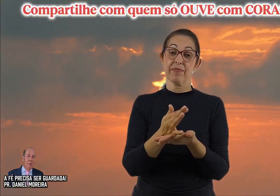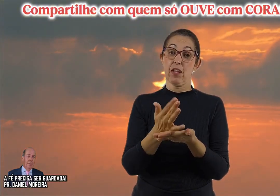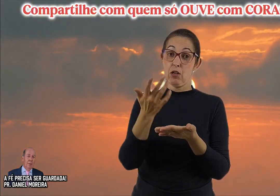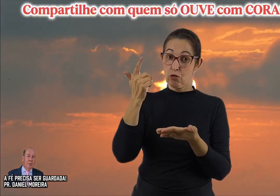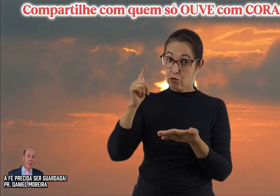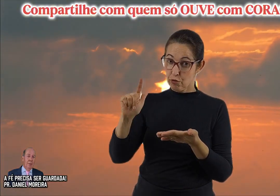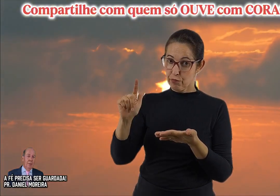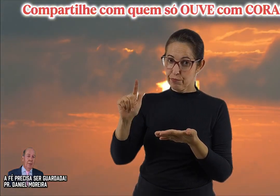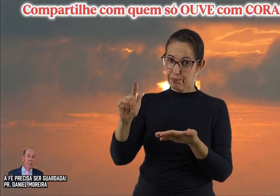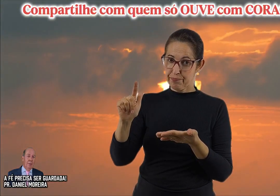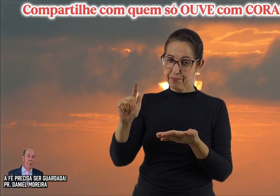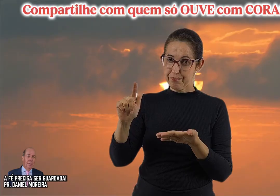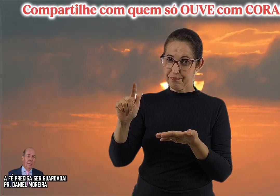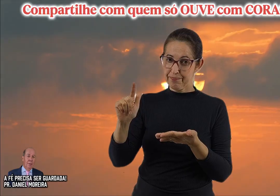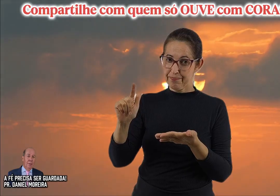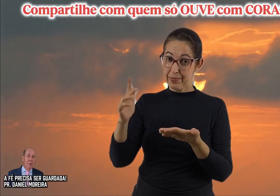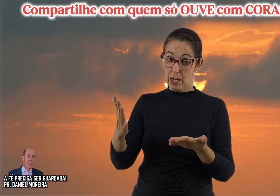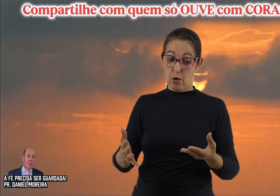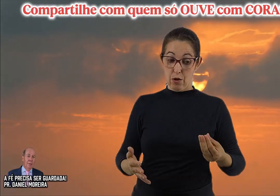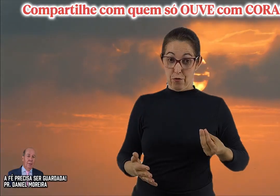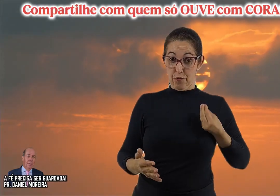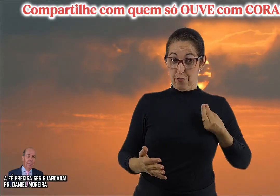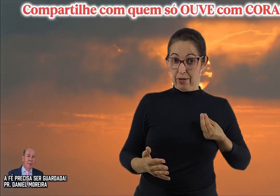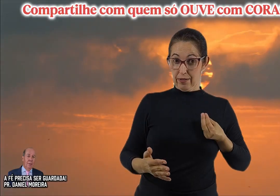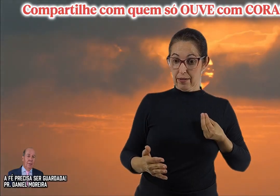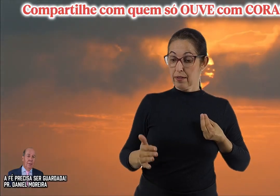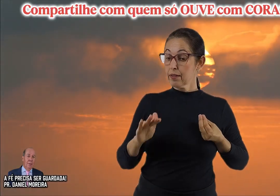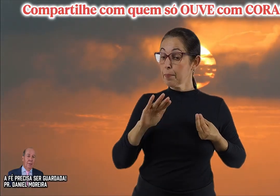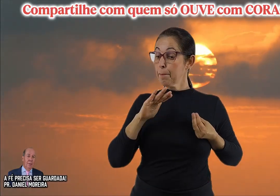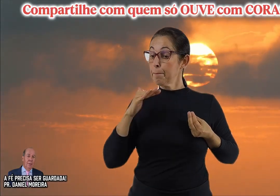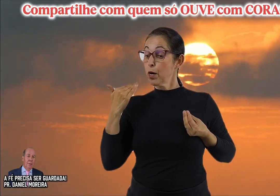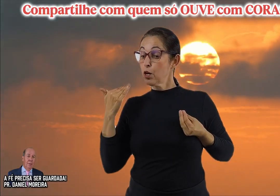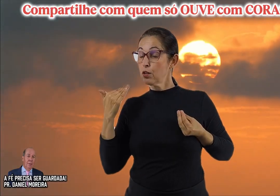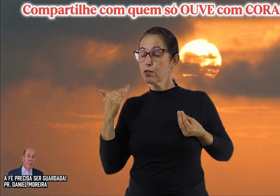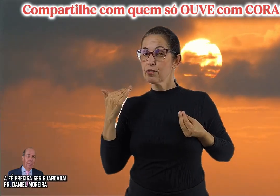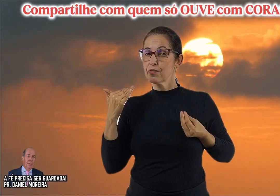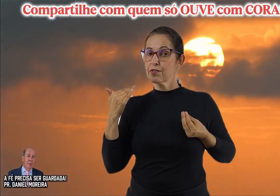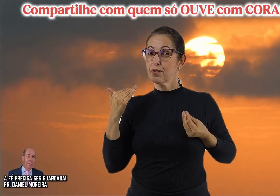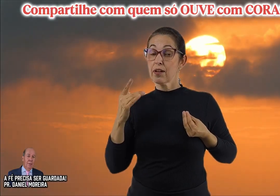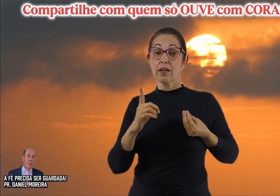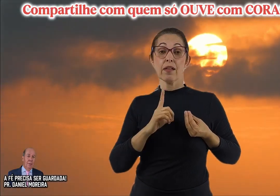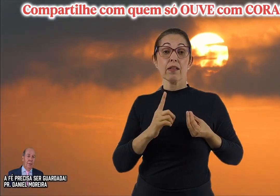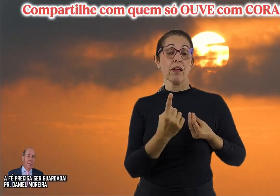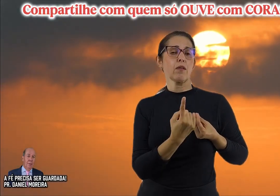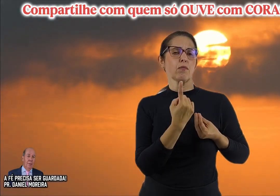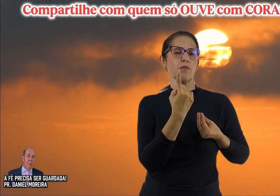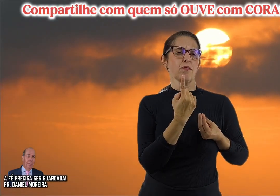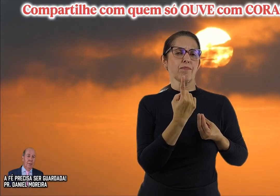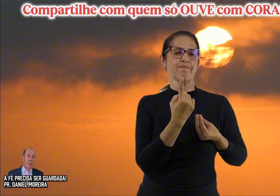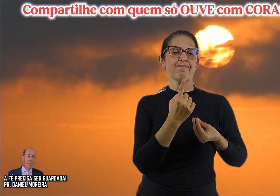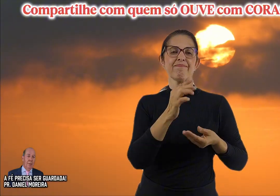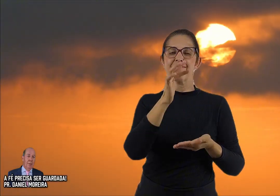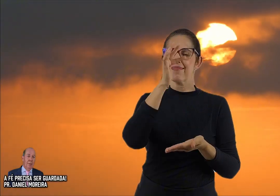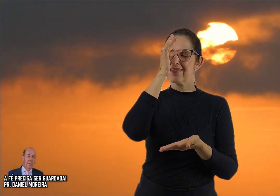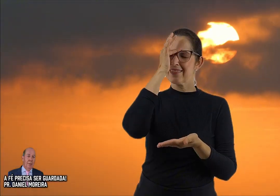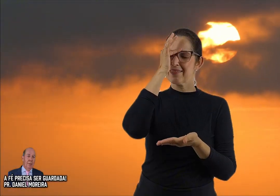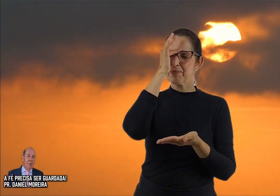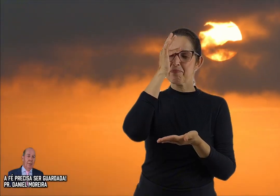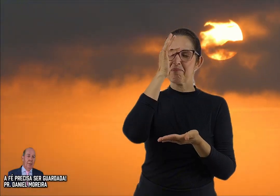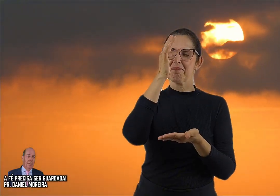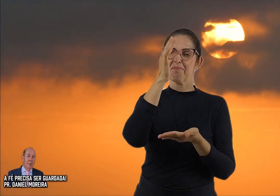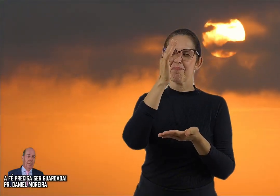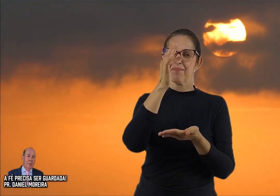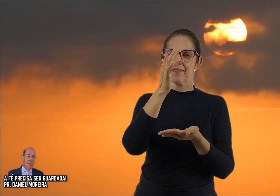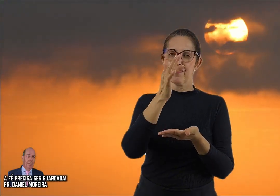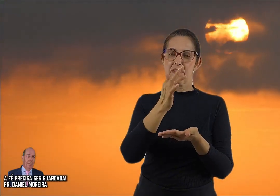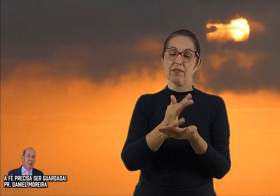Vou repetir: entre vida e morte só existe a fé.